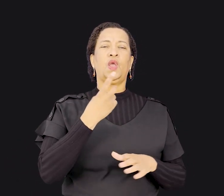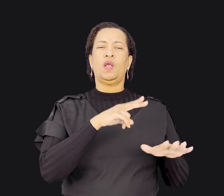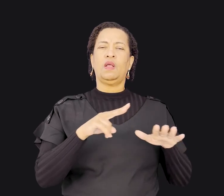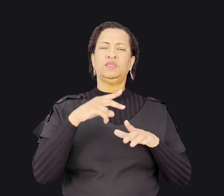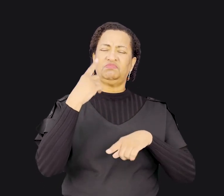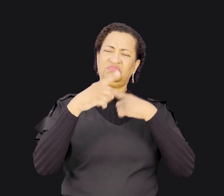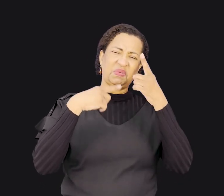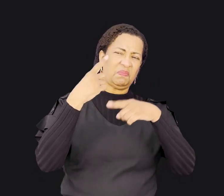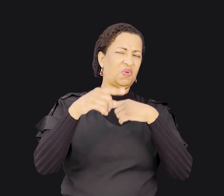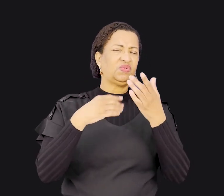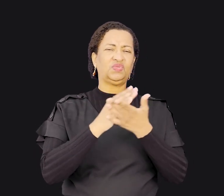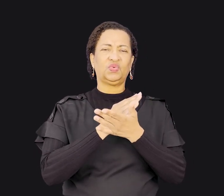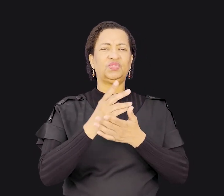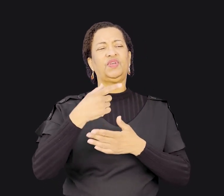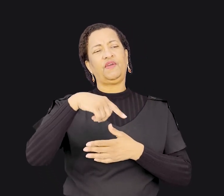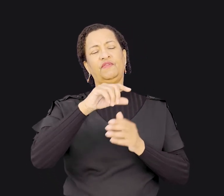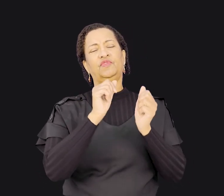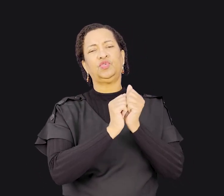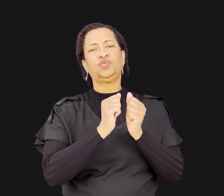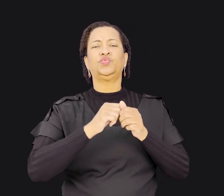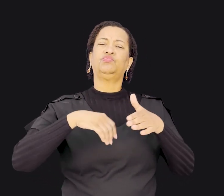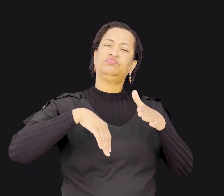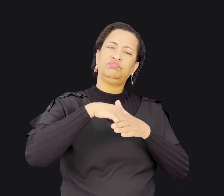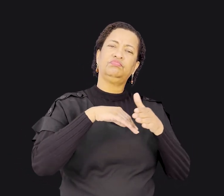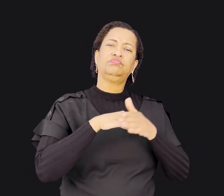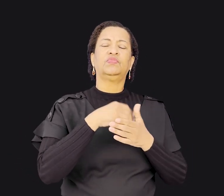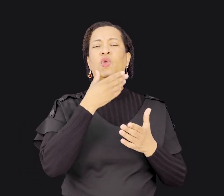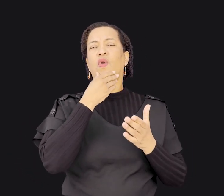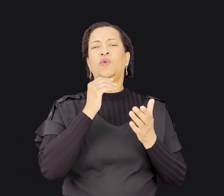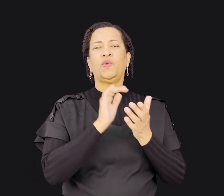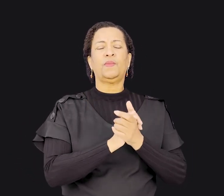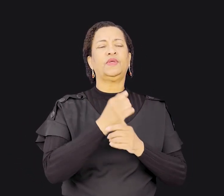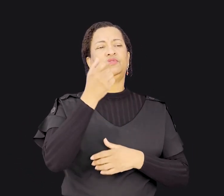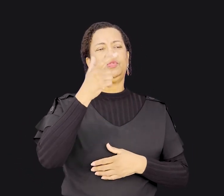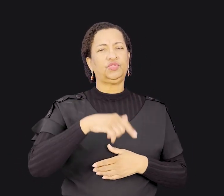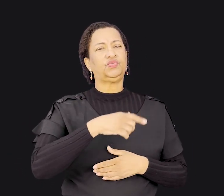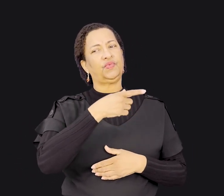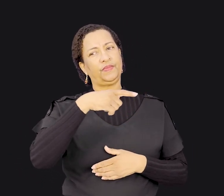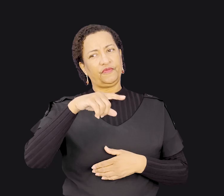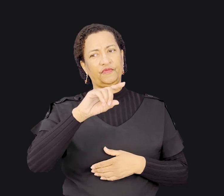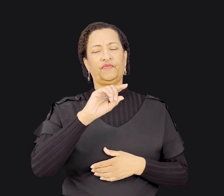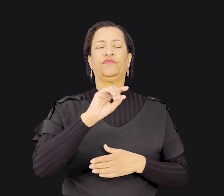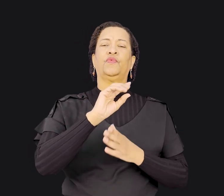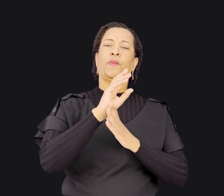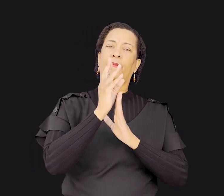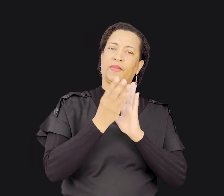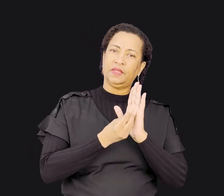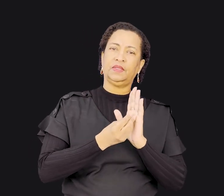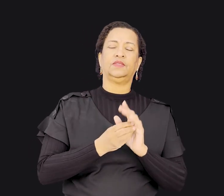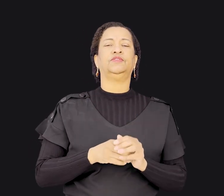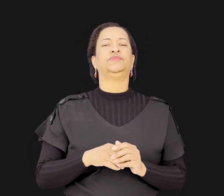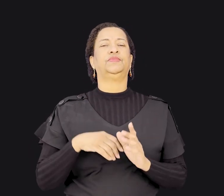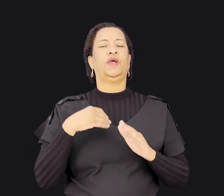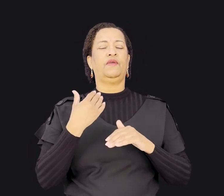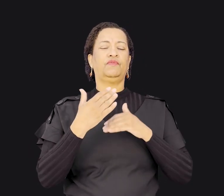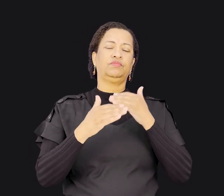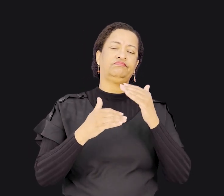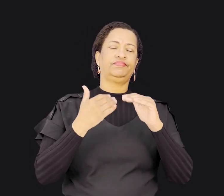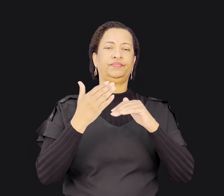tarde, eles foram juntos a outra partida de futebol e o marido foi mais uma vez para a igreja. E assim foi por algum tempo.